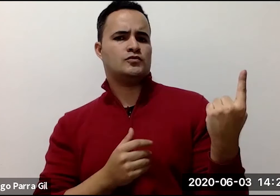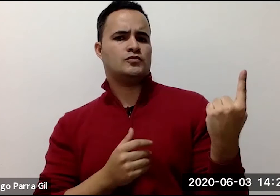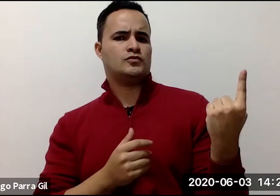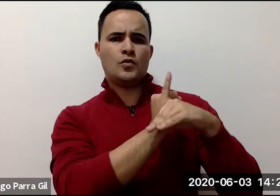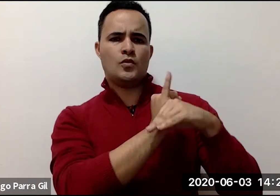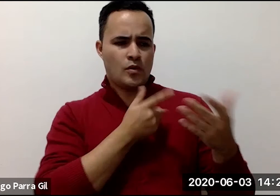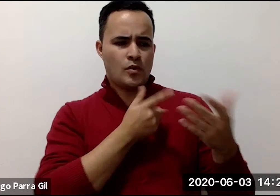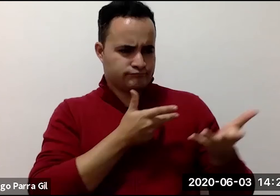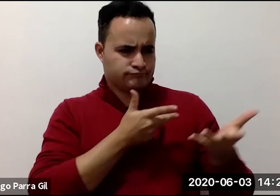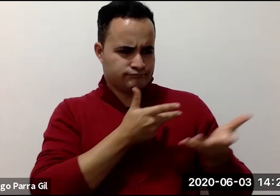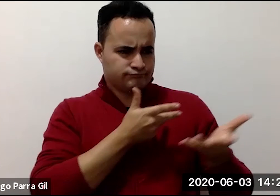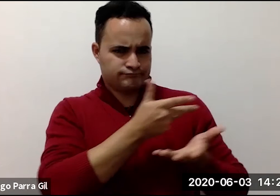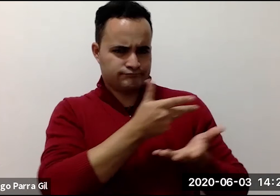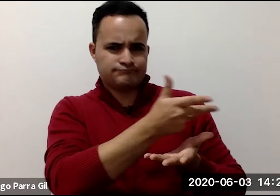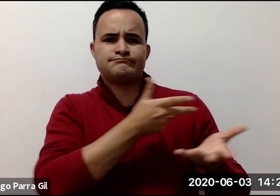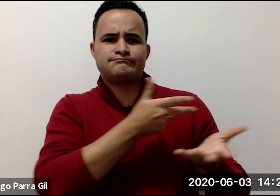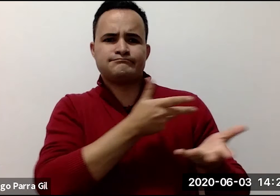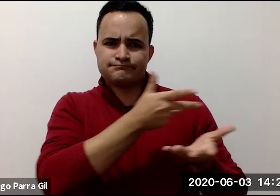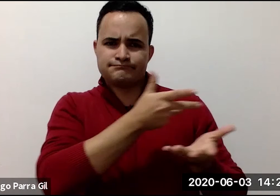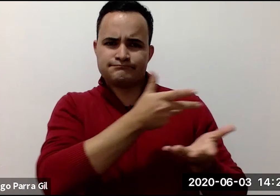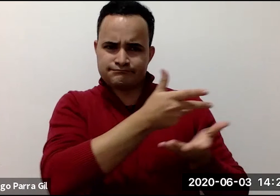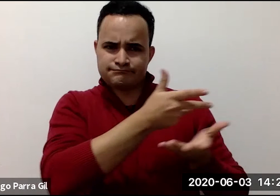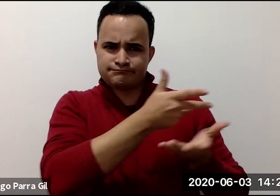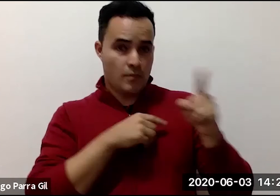ya tienen otras instituciones